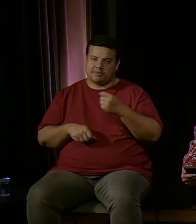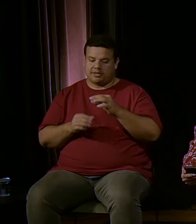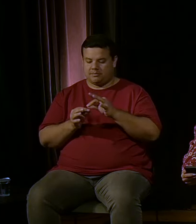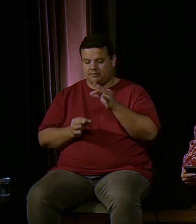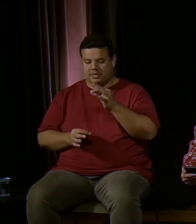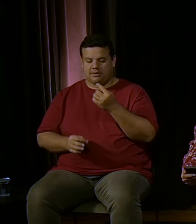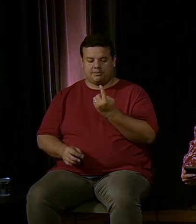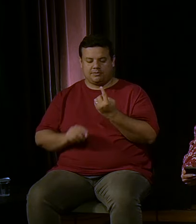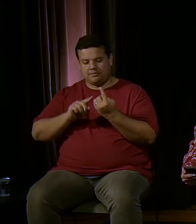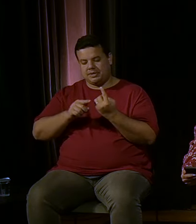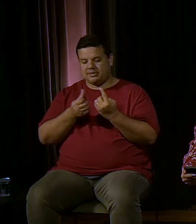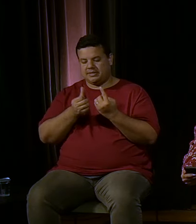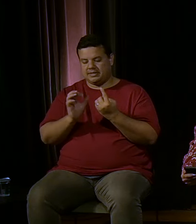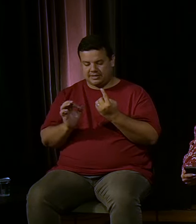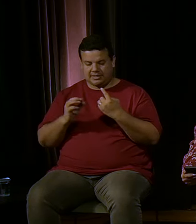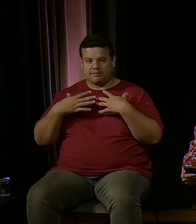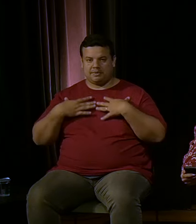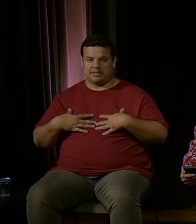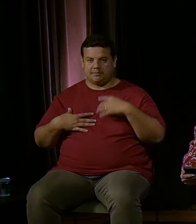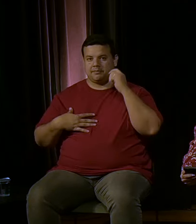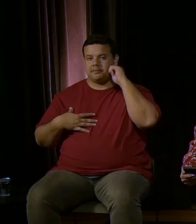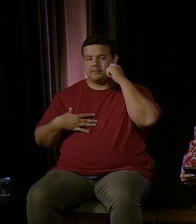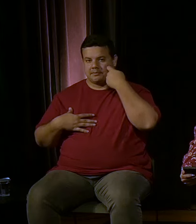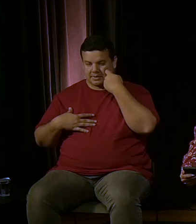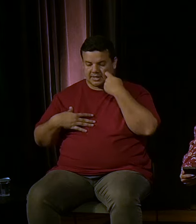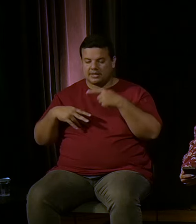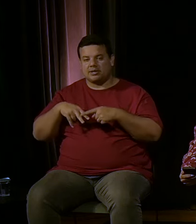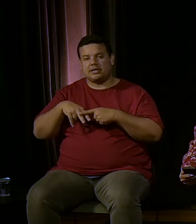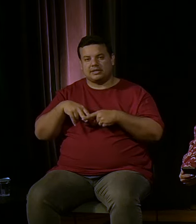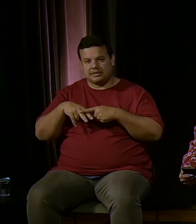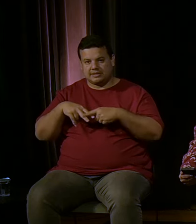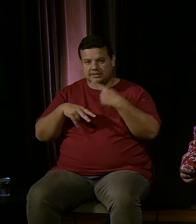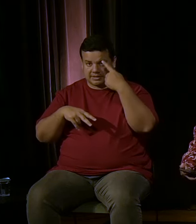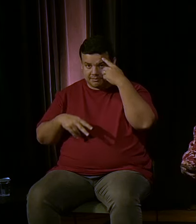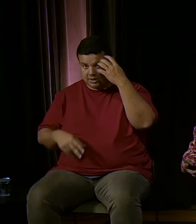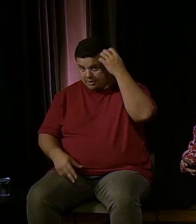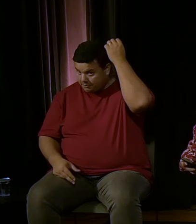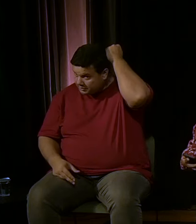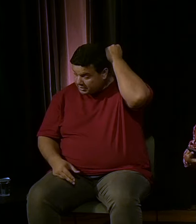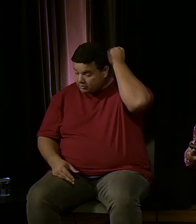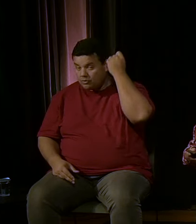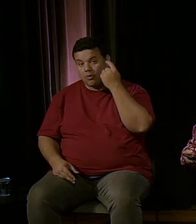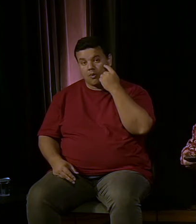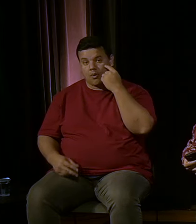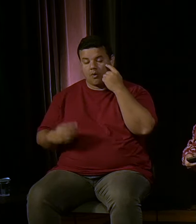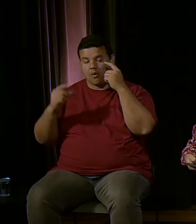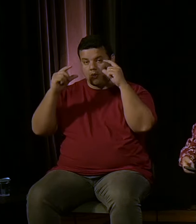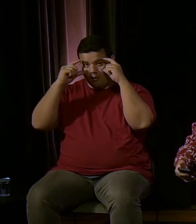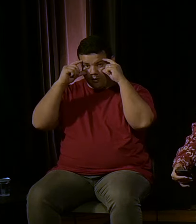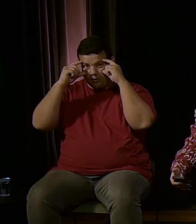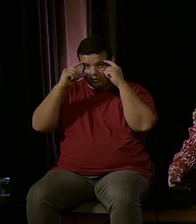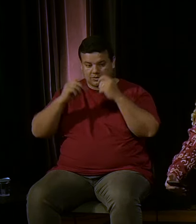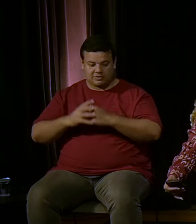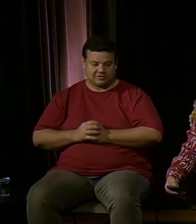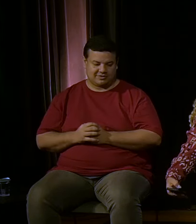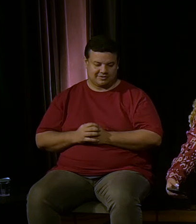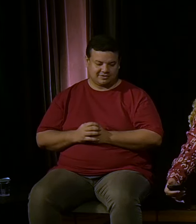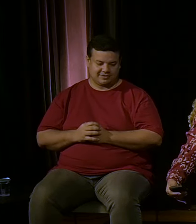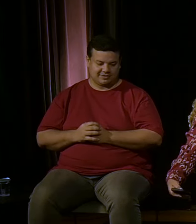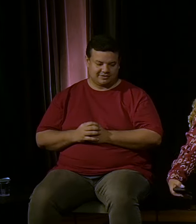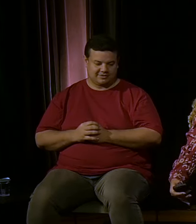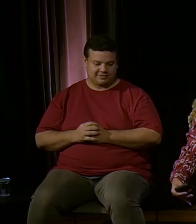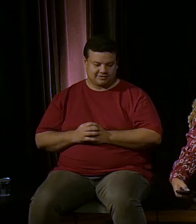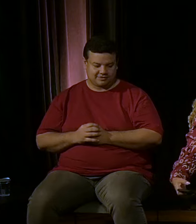1,60m, usando polo preta, calça jeans, cabelo castanho claro preso e óculos. Acho que meu celular tá dando micro.